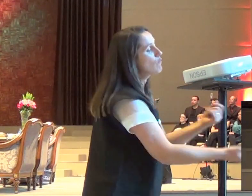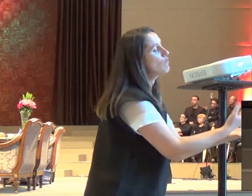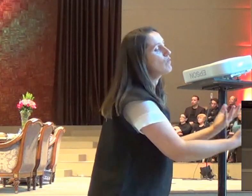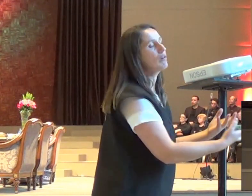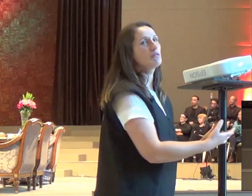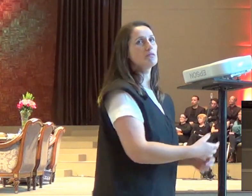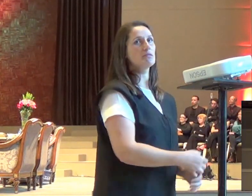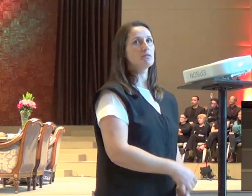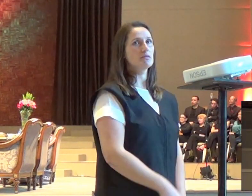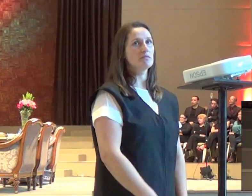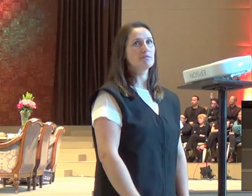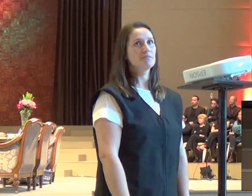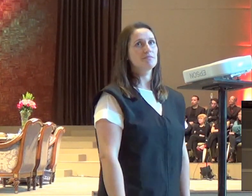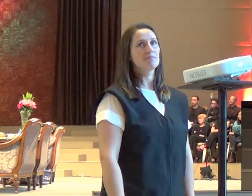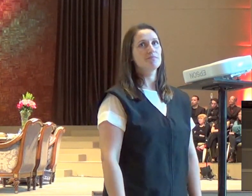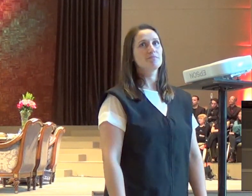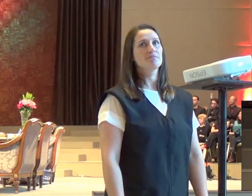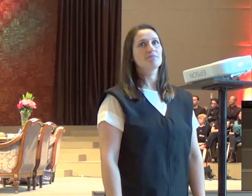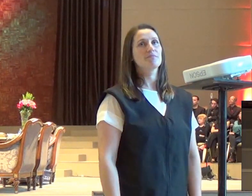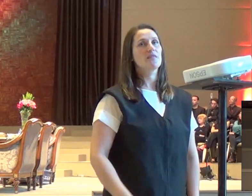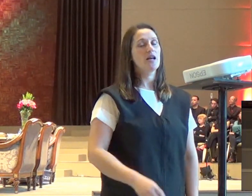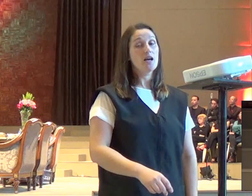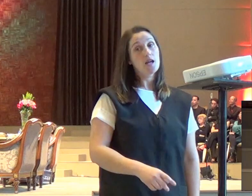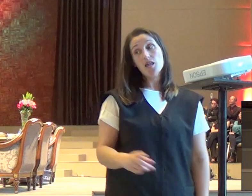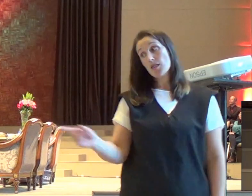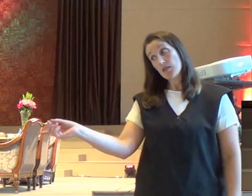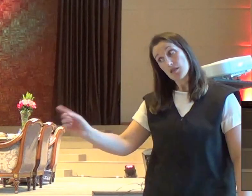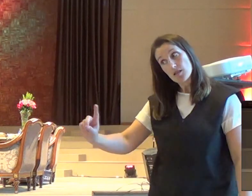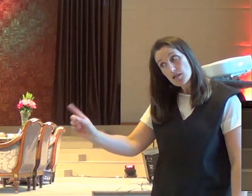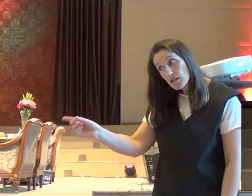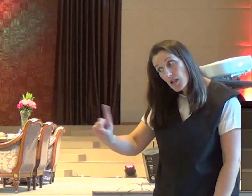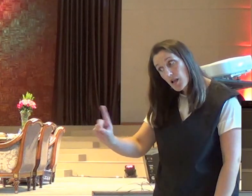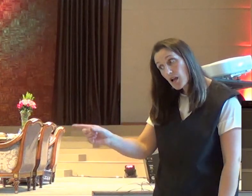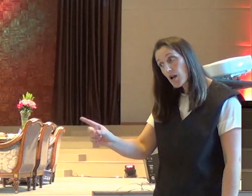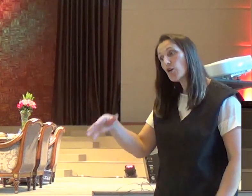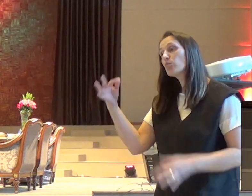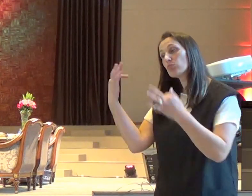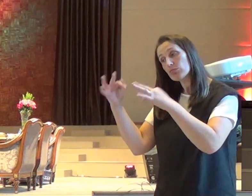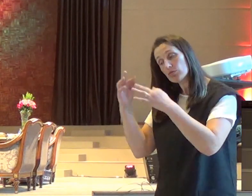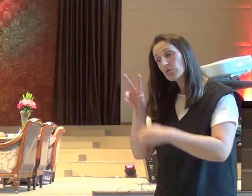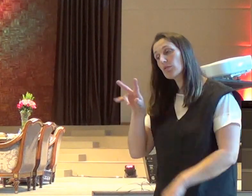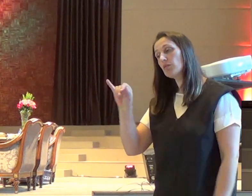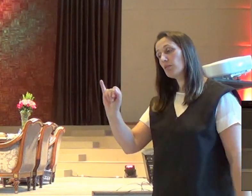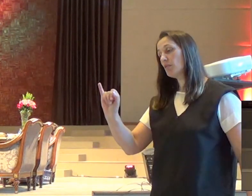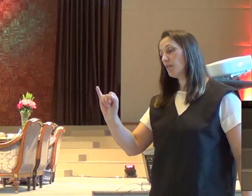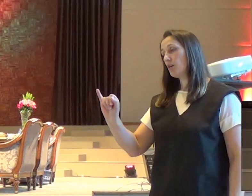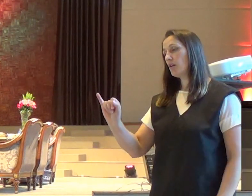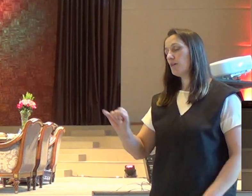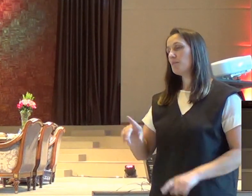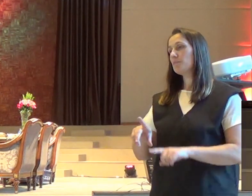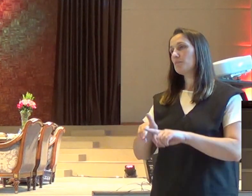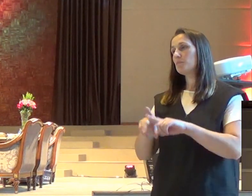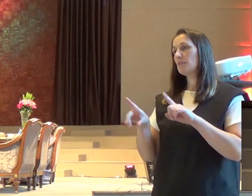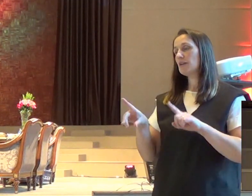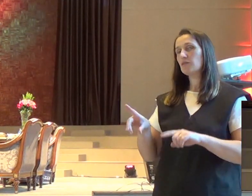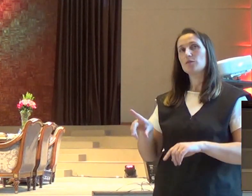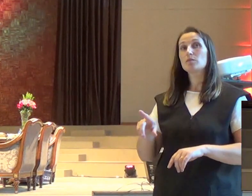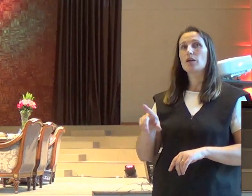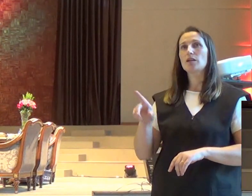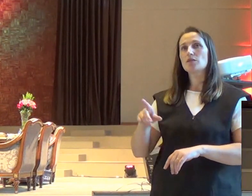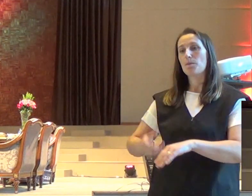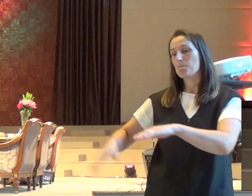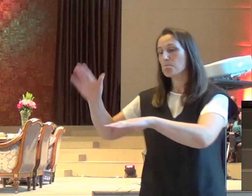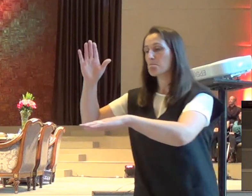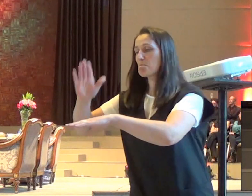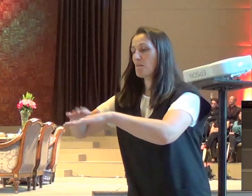não é? e aí a gente diz não não mas chega uma hora não é? que você vai lá e dá um tapa